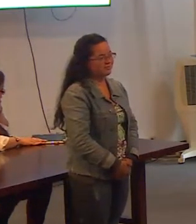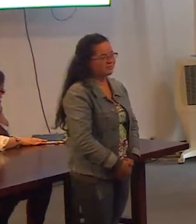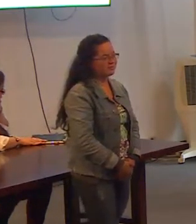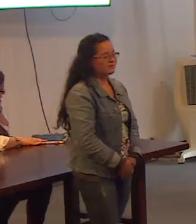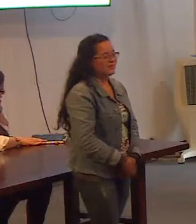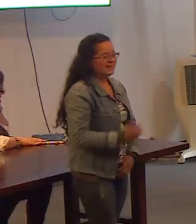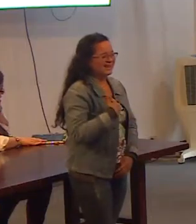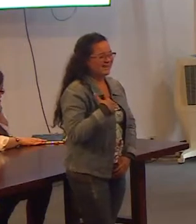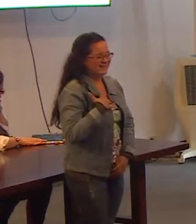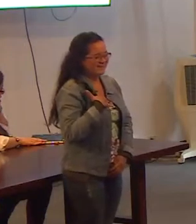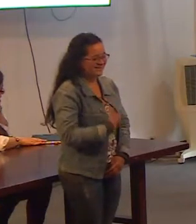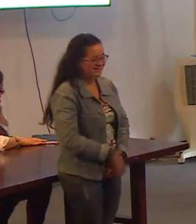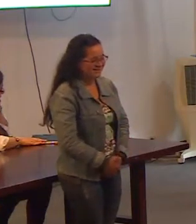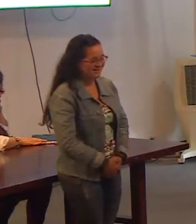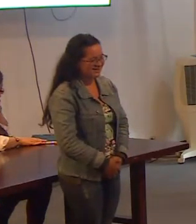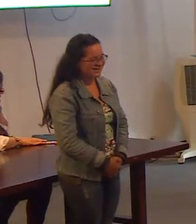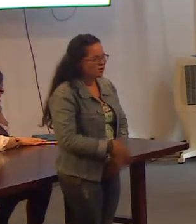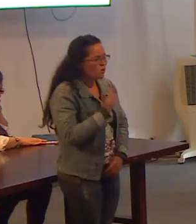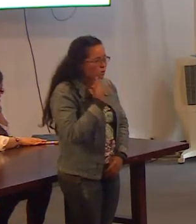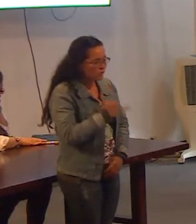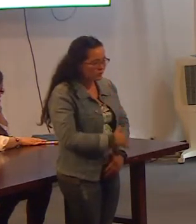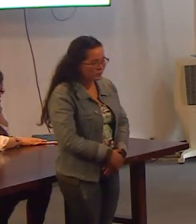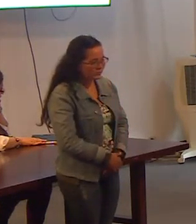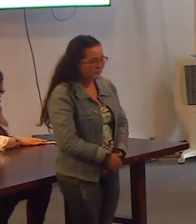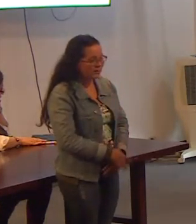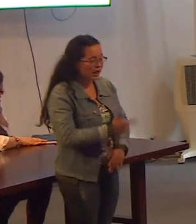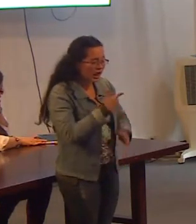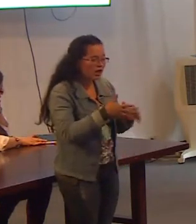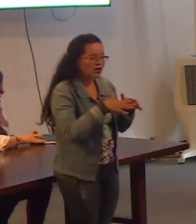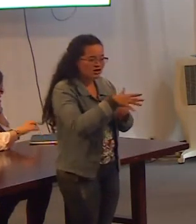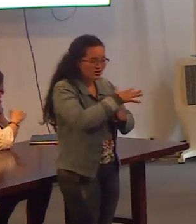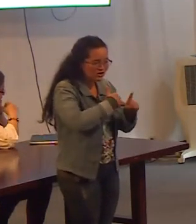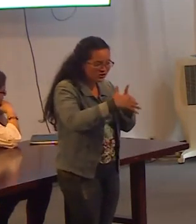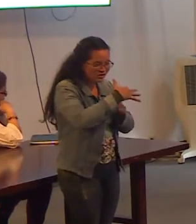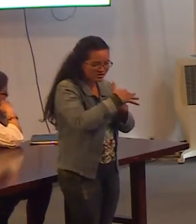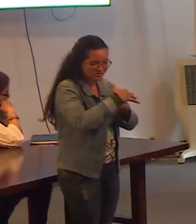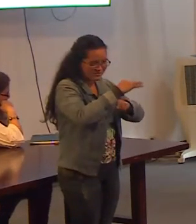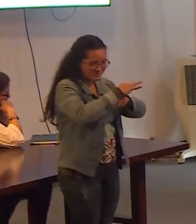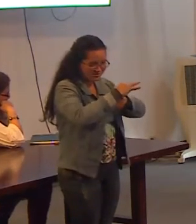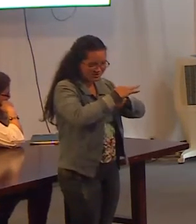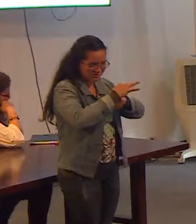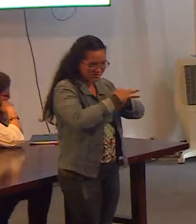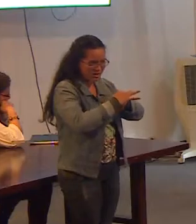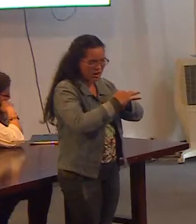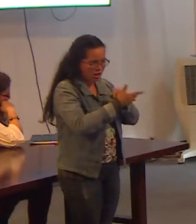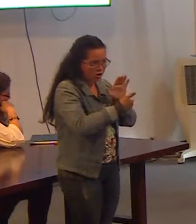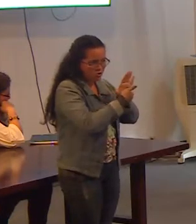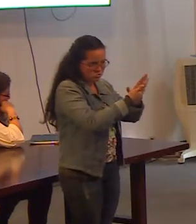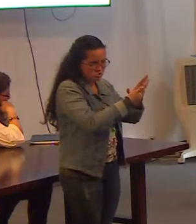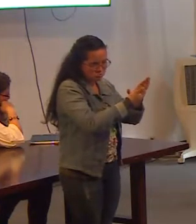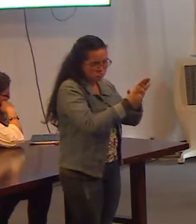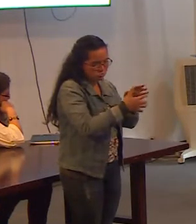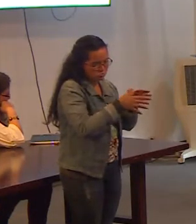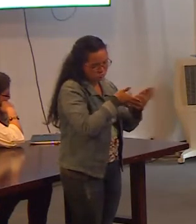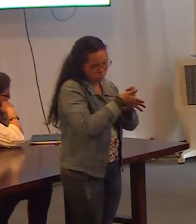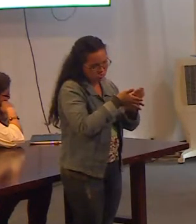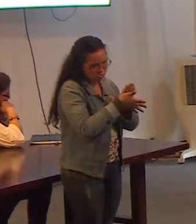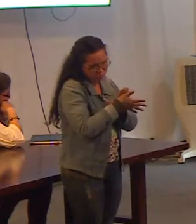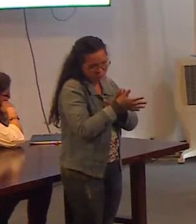Voy a contextualizarles un poco acerca de las fundaciones donde desarrollamos nuestra sistematización de experiencias artísticas